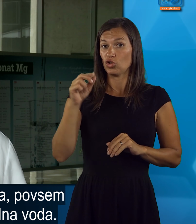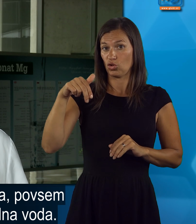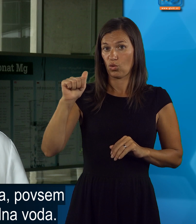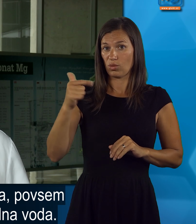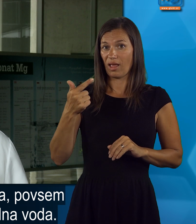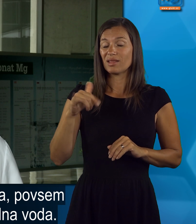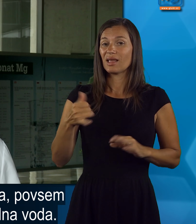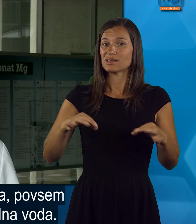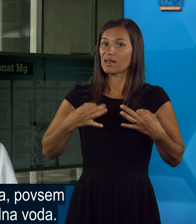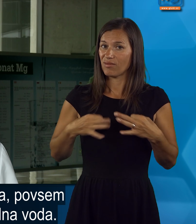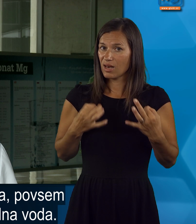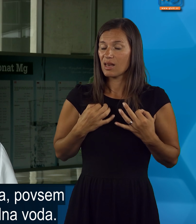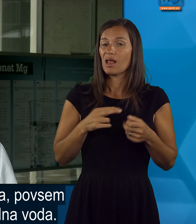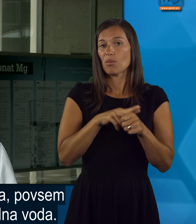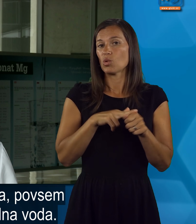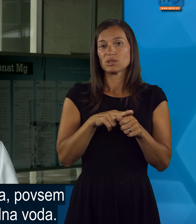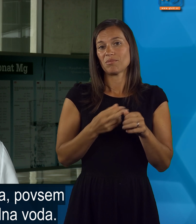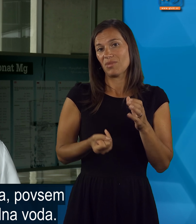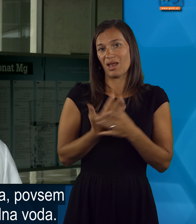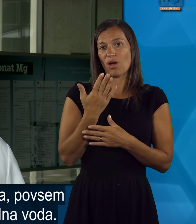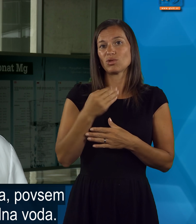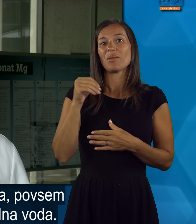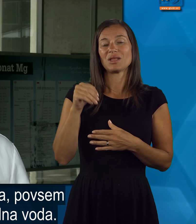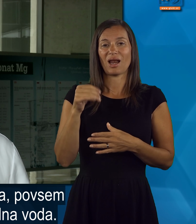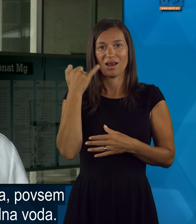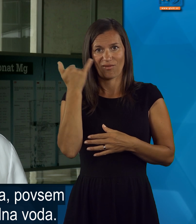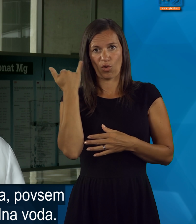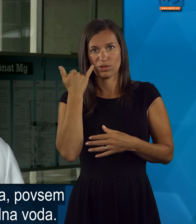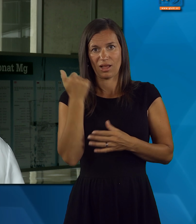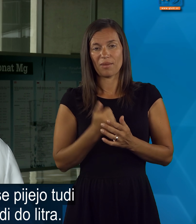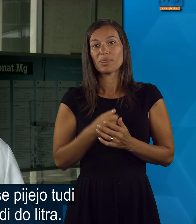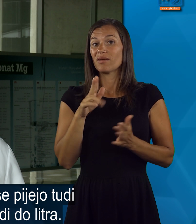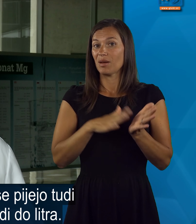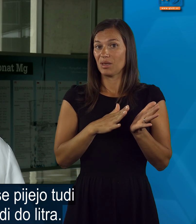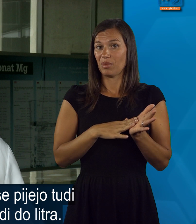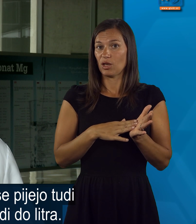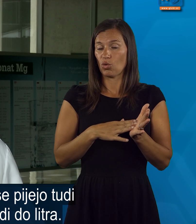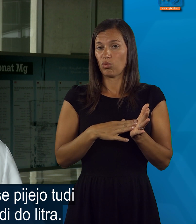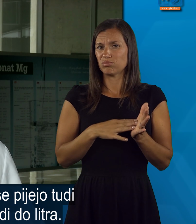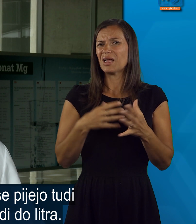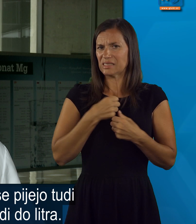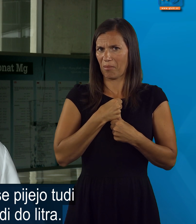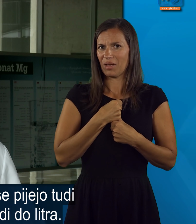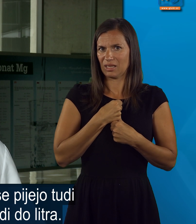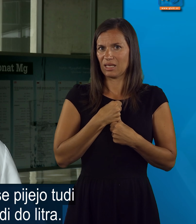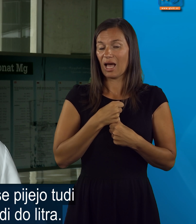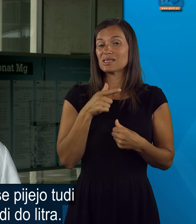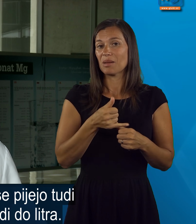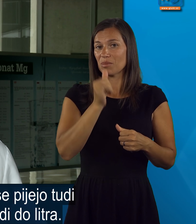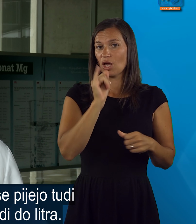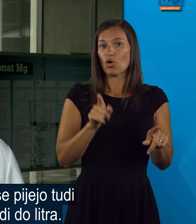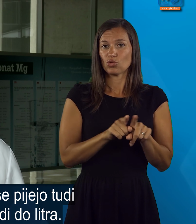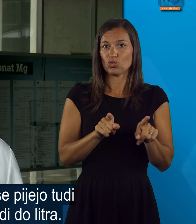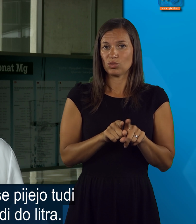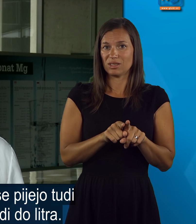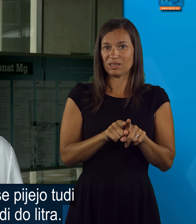Donat je zdravilna, povsem naravna mineralna voda. V primeru zaprtja se pijejo